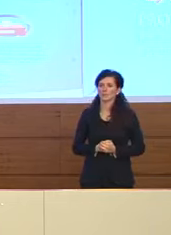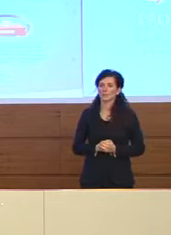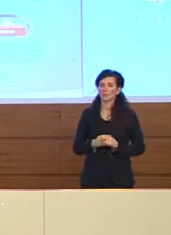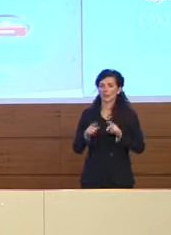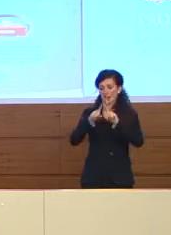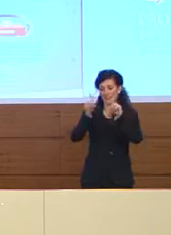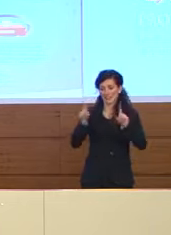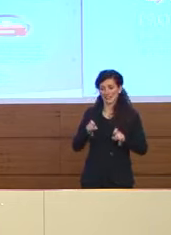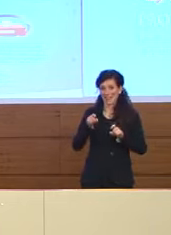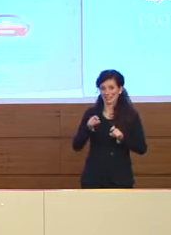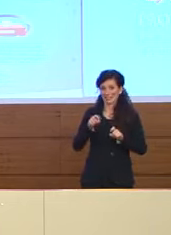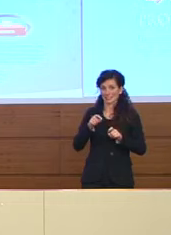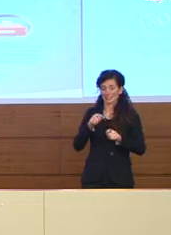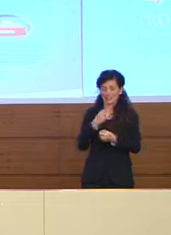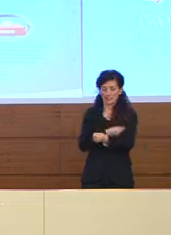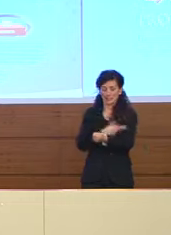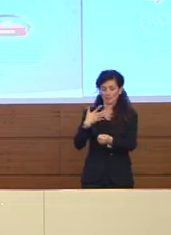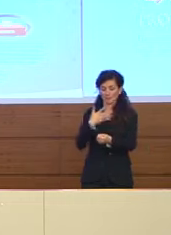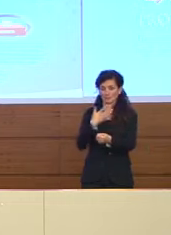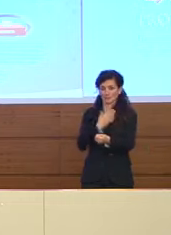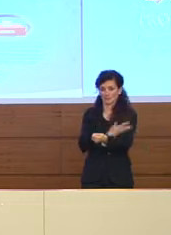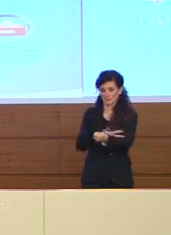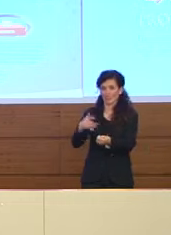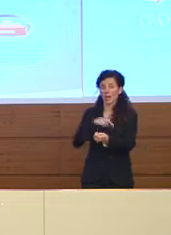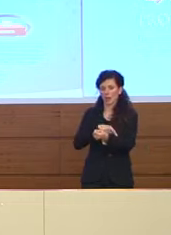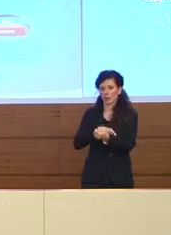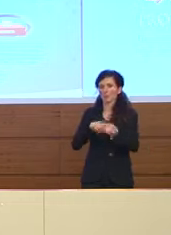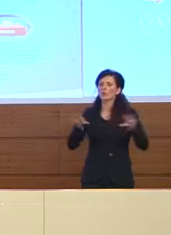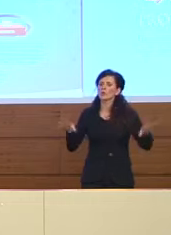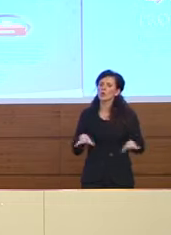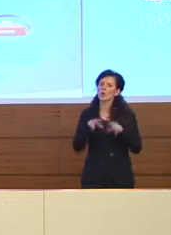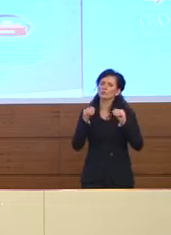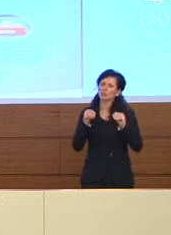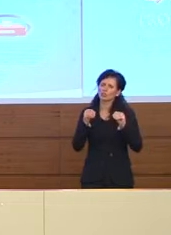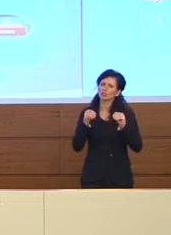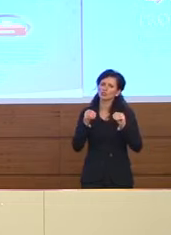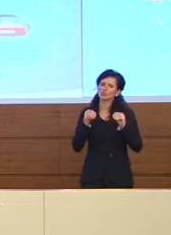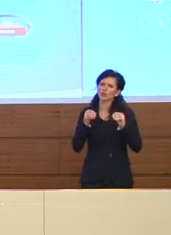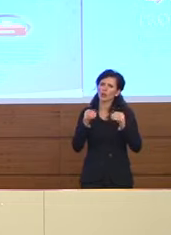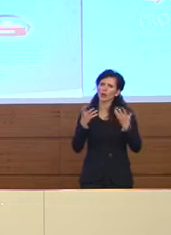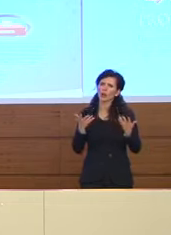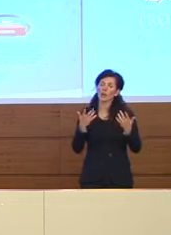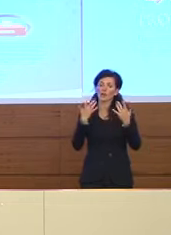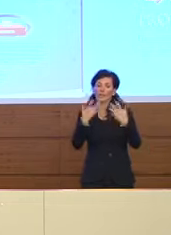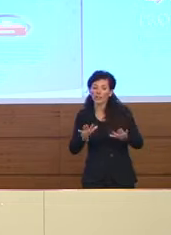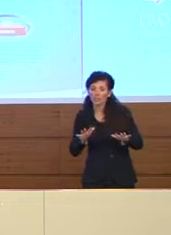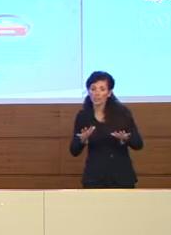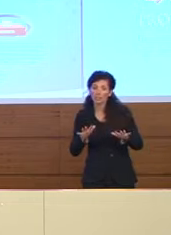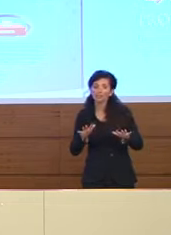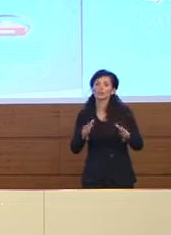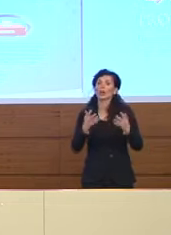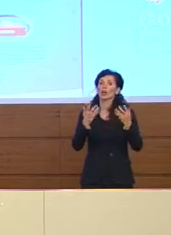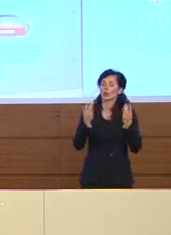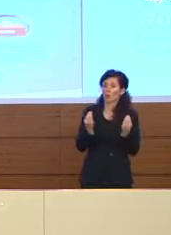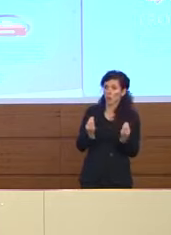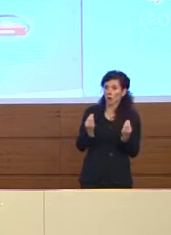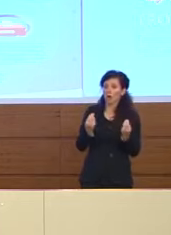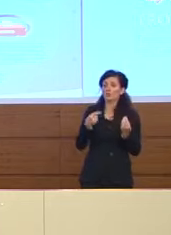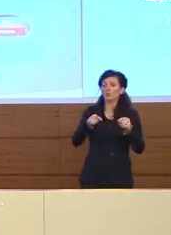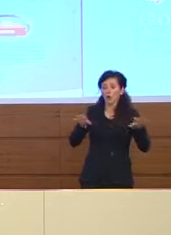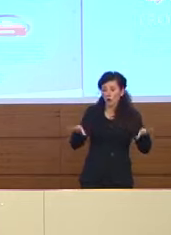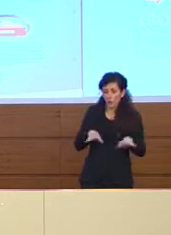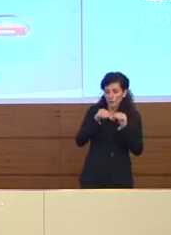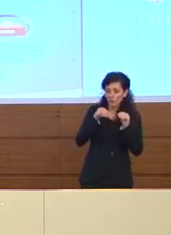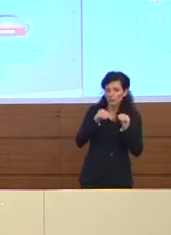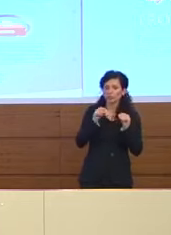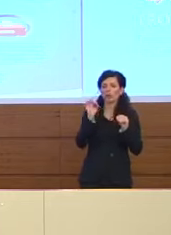inizierà non certo e si concluderà non certo in maniera tale da permettere di